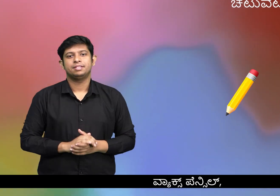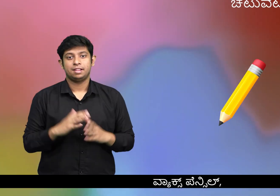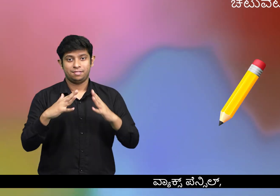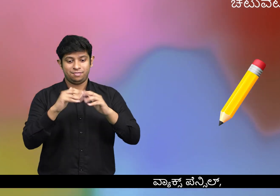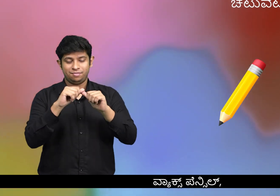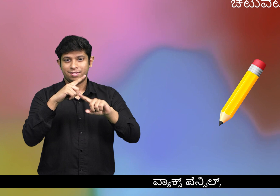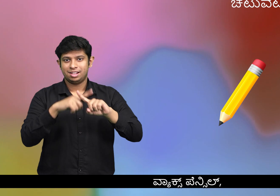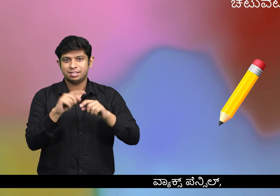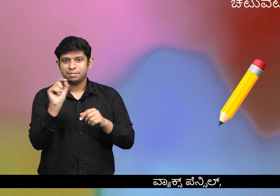ವ್ಯಾಕ್ಸ್ ಪೆನ್ಸಿಲ್,